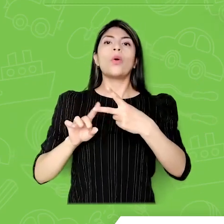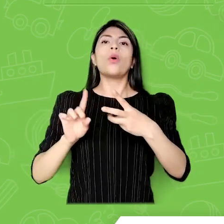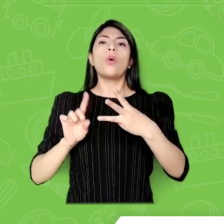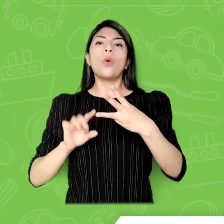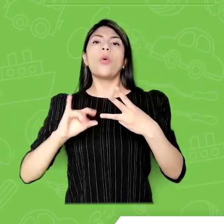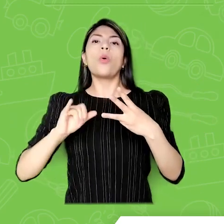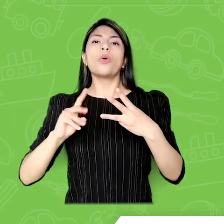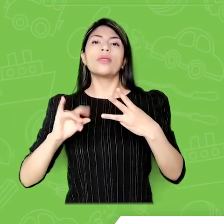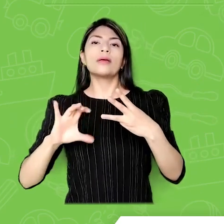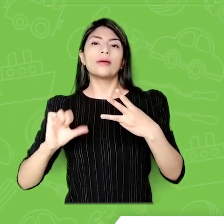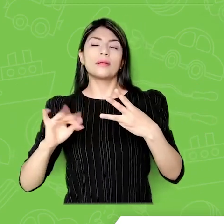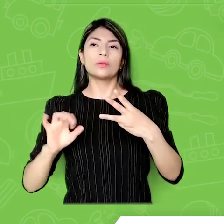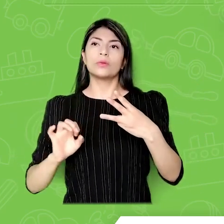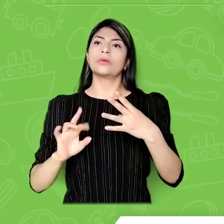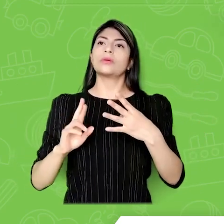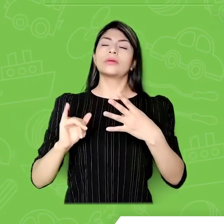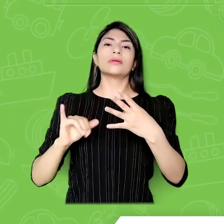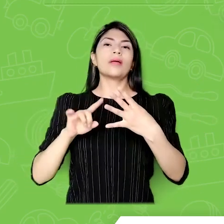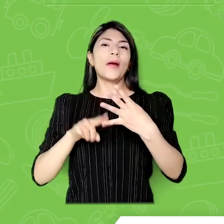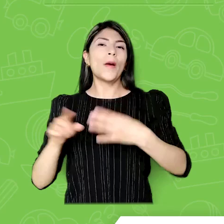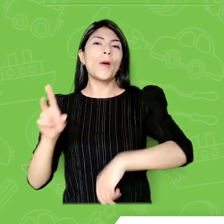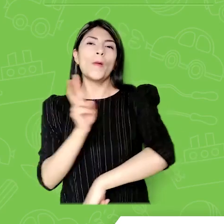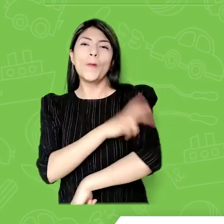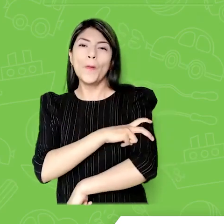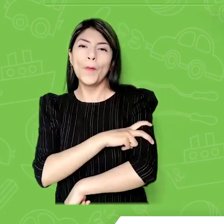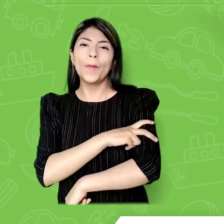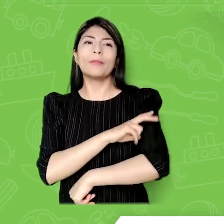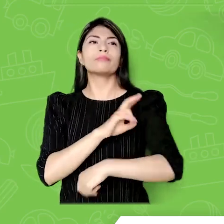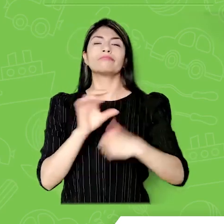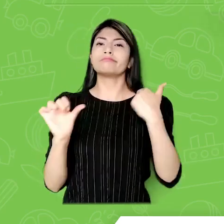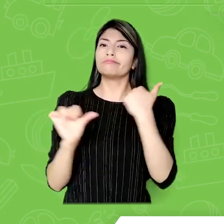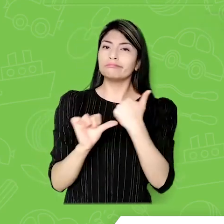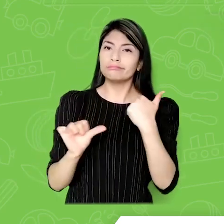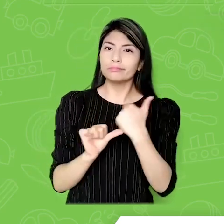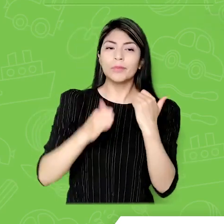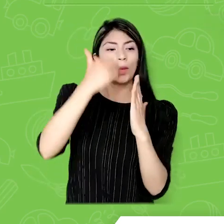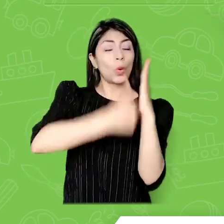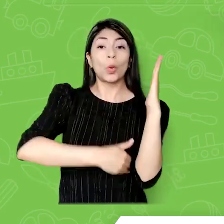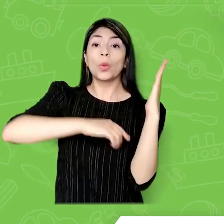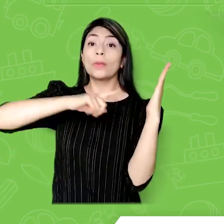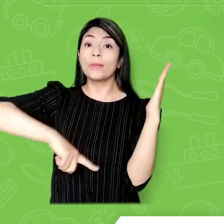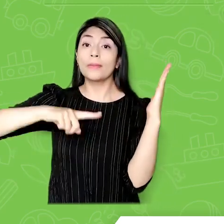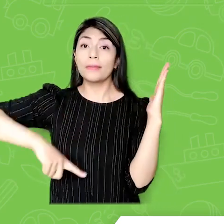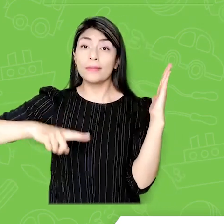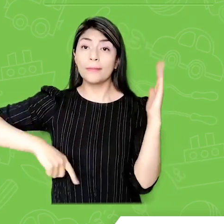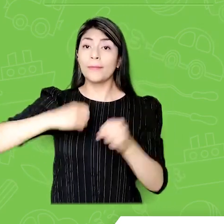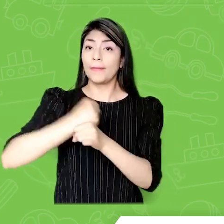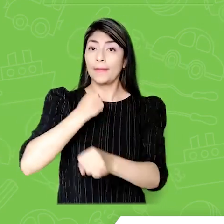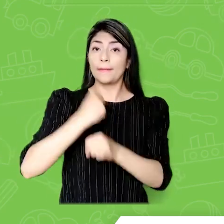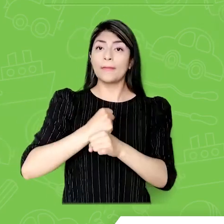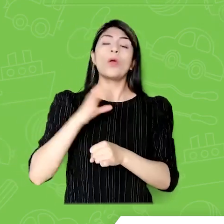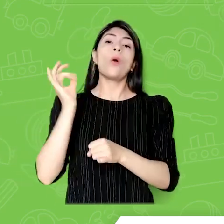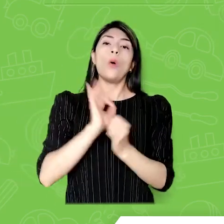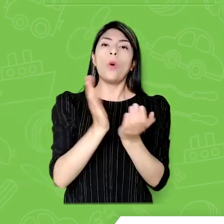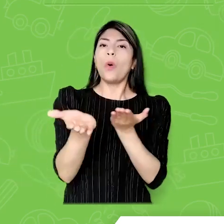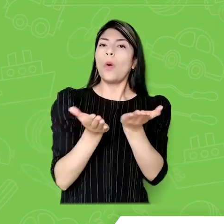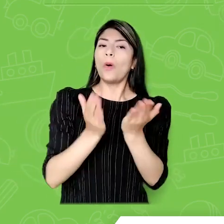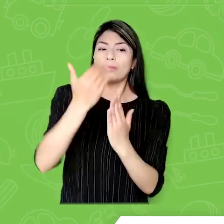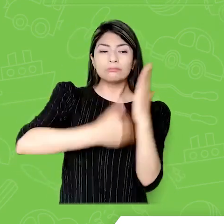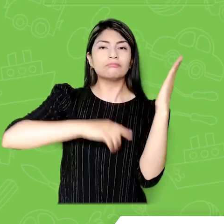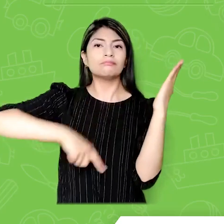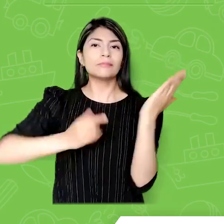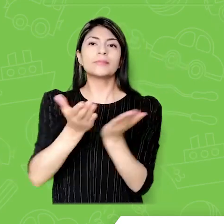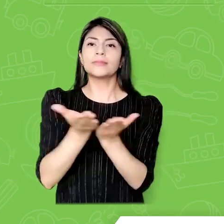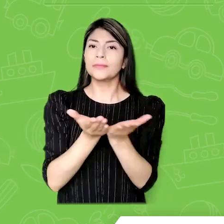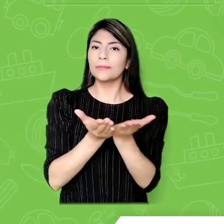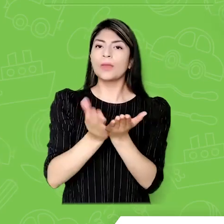consultorios jurídicos, monitorías, SIC, contratos laborales, contratos de prestación de servicios y la participación en grupos